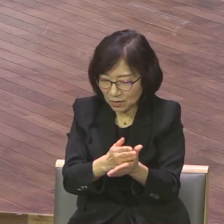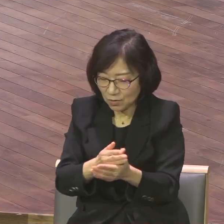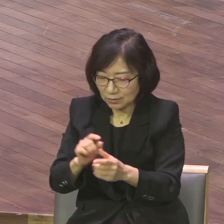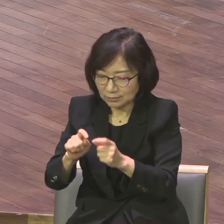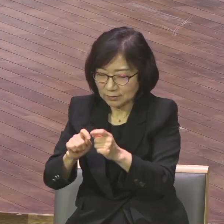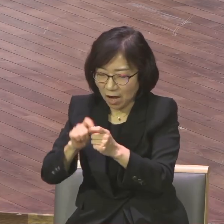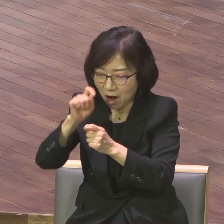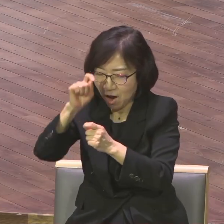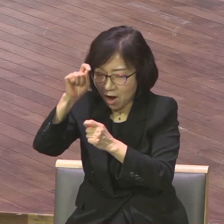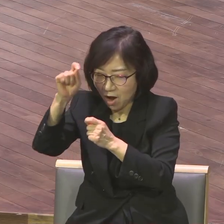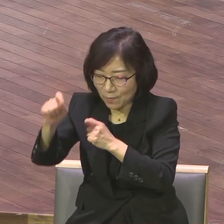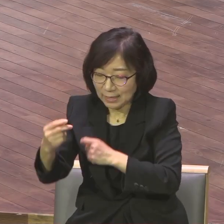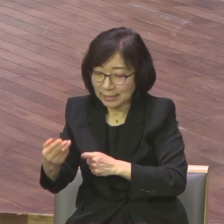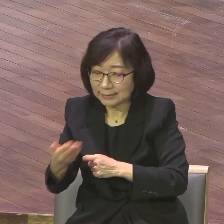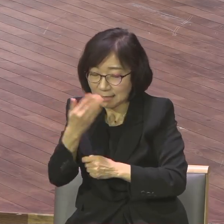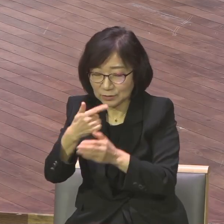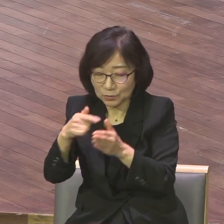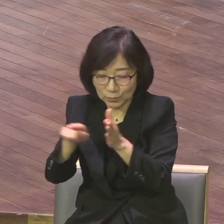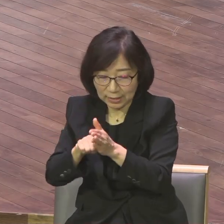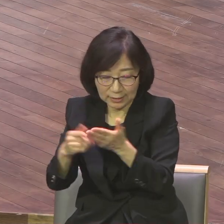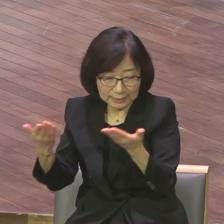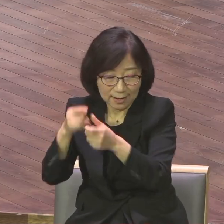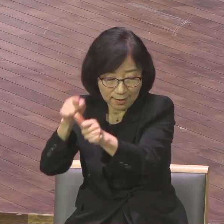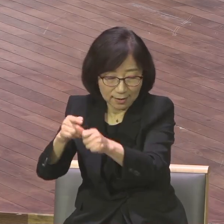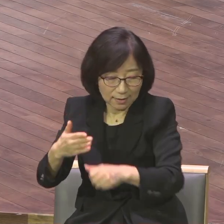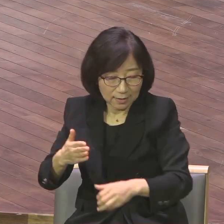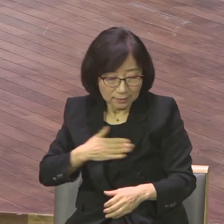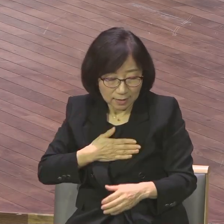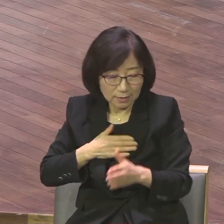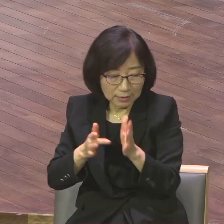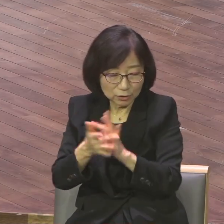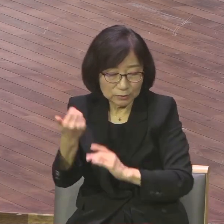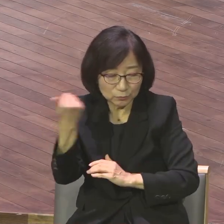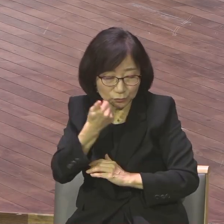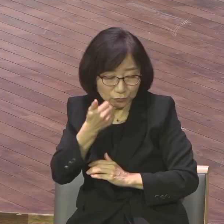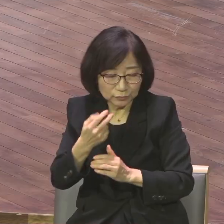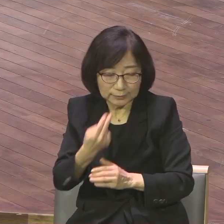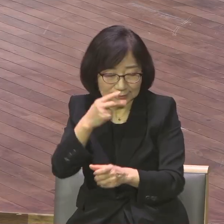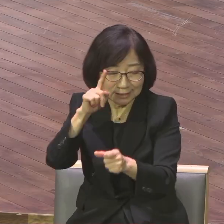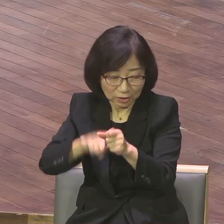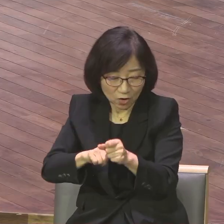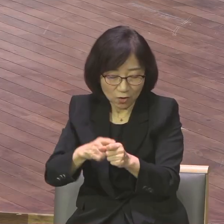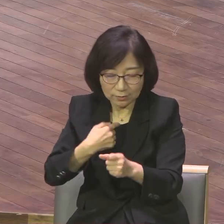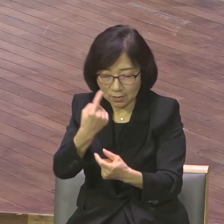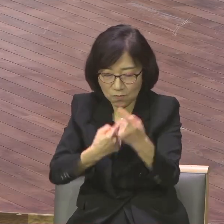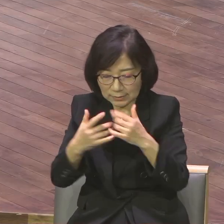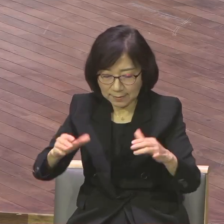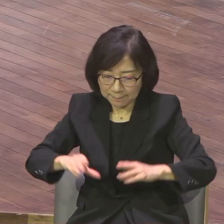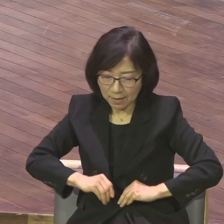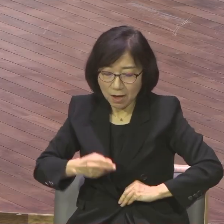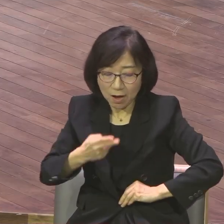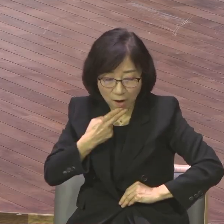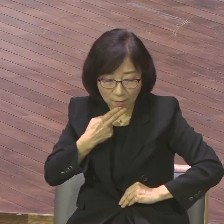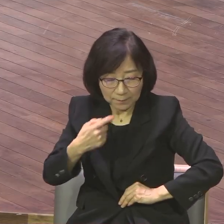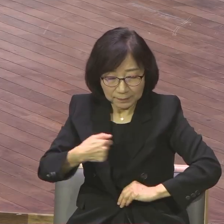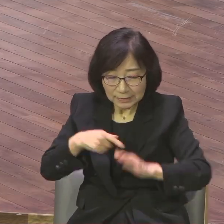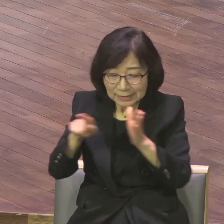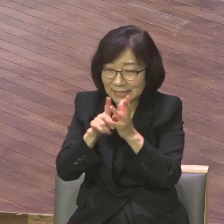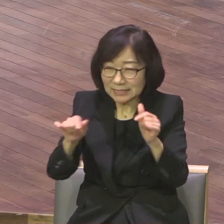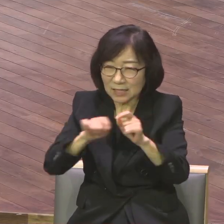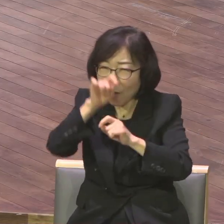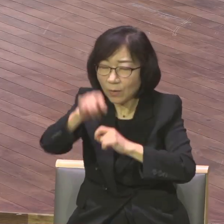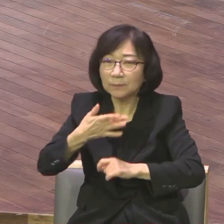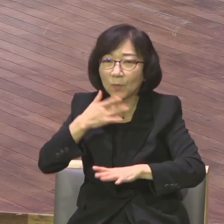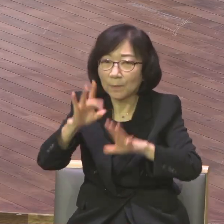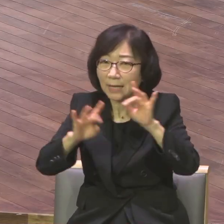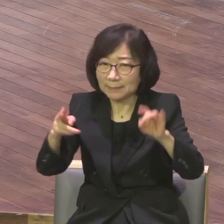일하라. 나는 생명의 떡이니 내게 오는 자는 결코 줄이지 아니할 터요 나를 믿는 자는 영원히 목마르지